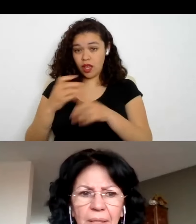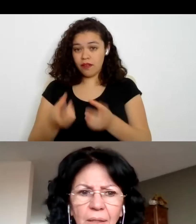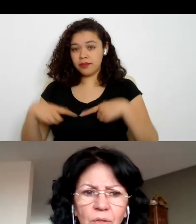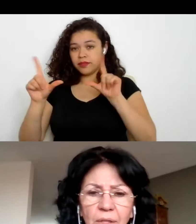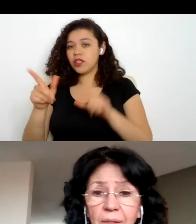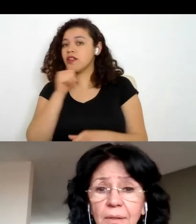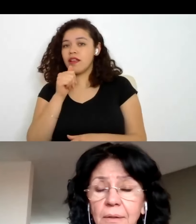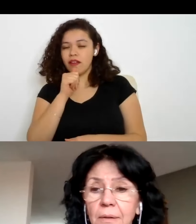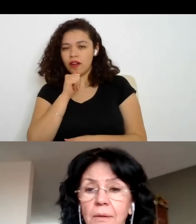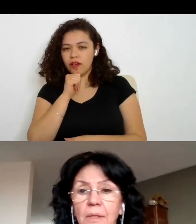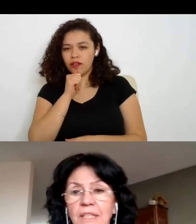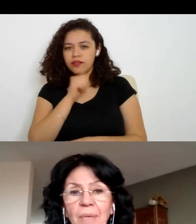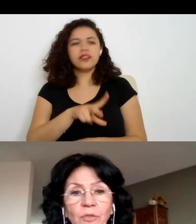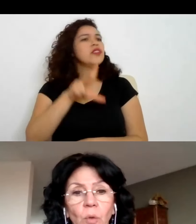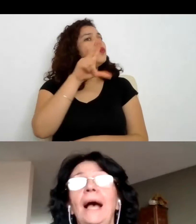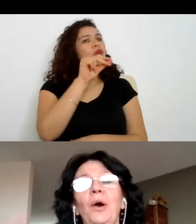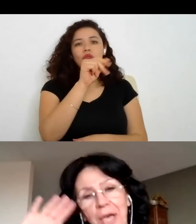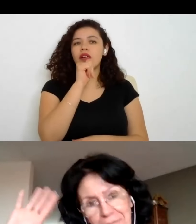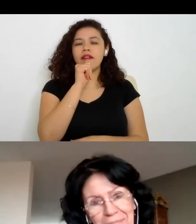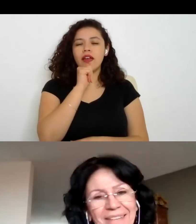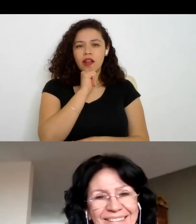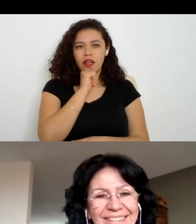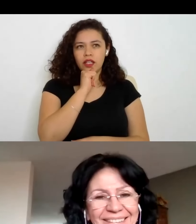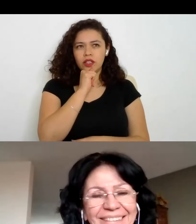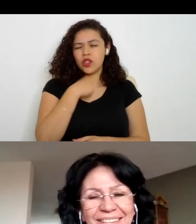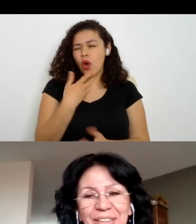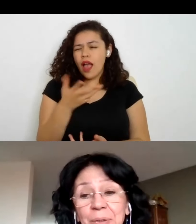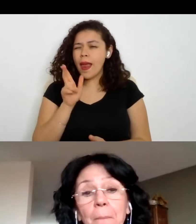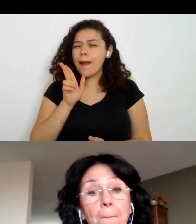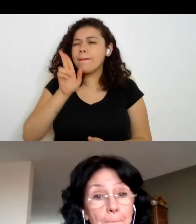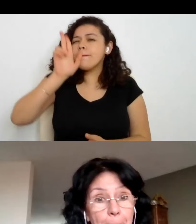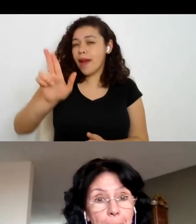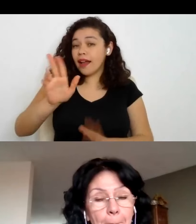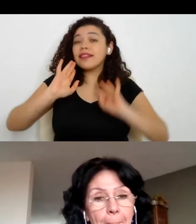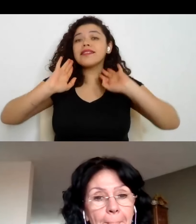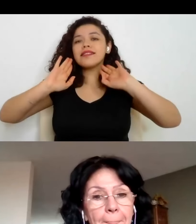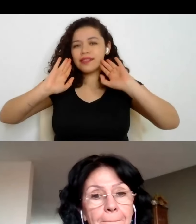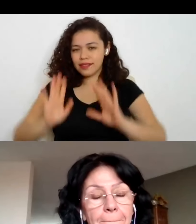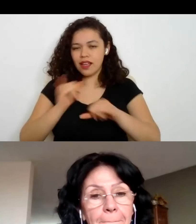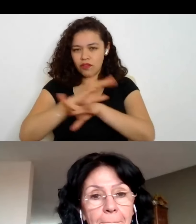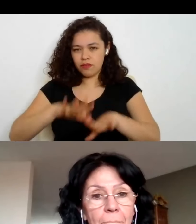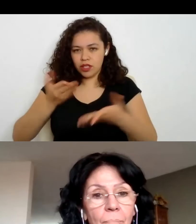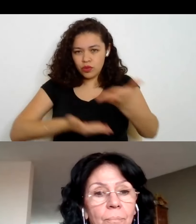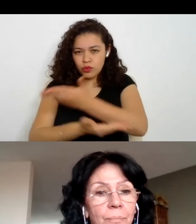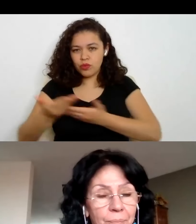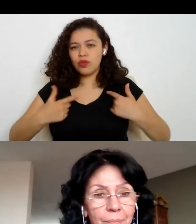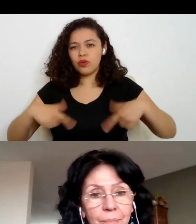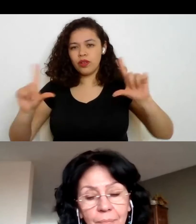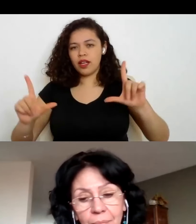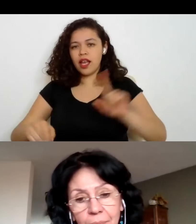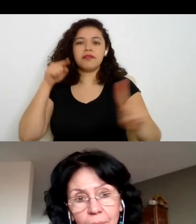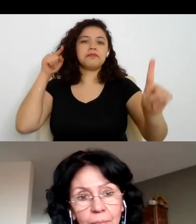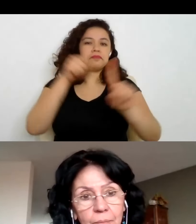la página, ¿o sí? No, todavía no. Yo espero que a más tardar el martes, sin falta, les podamos compartir la información, el objetivo y